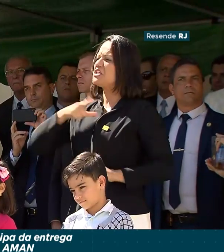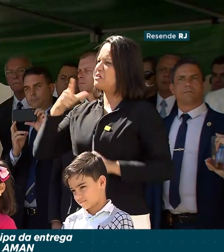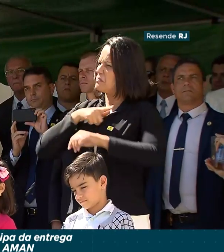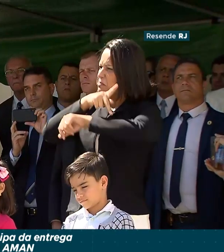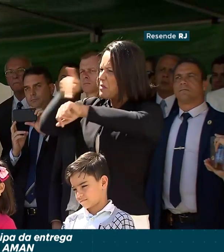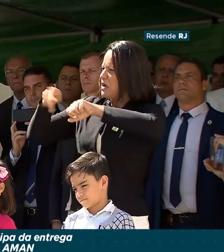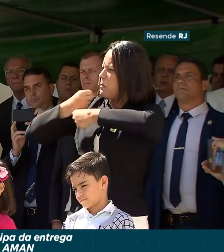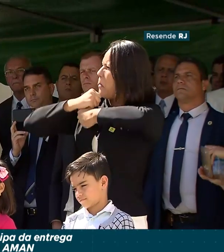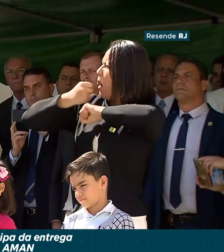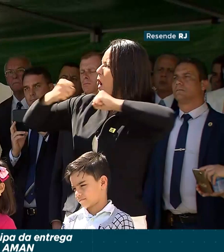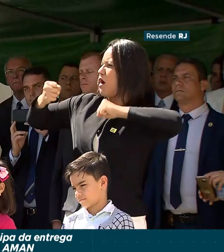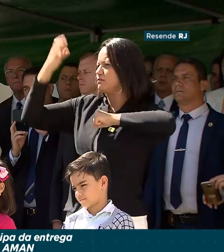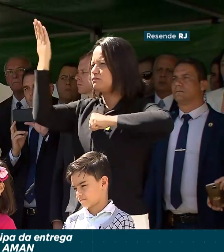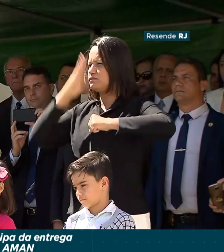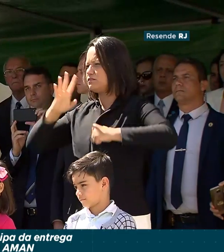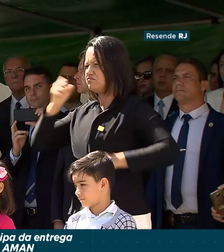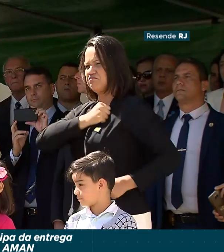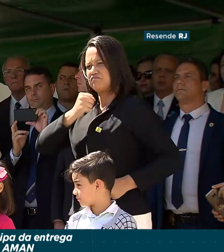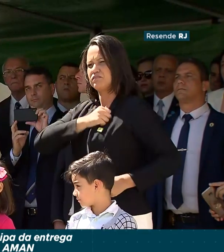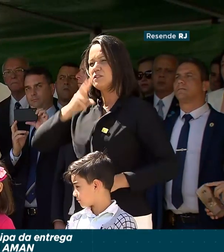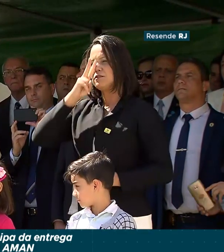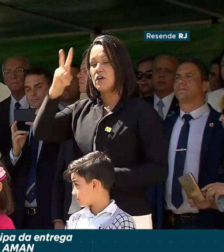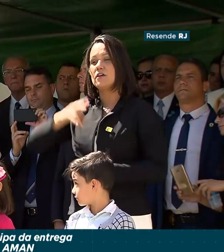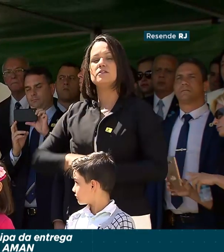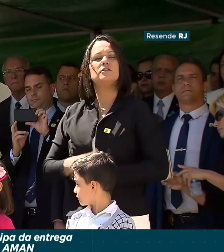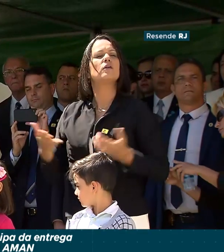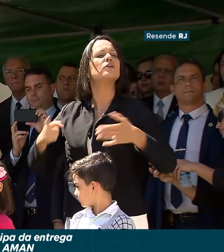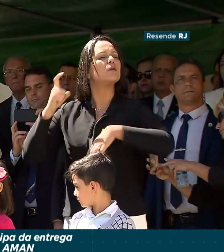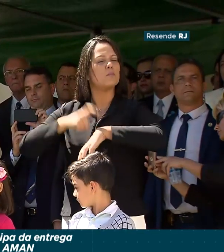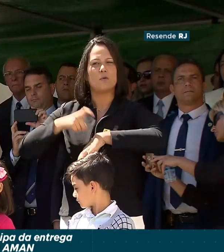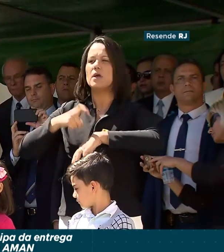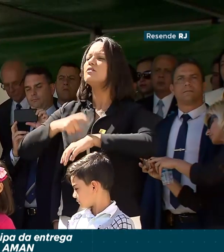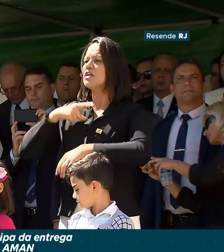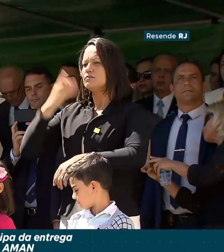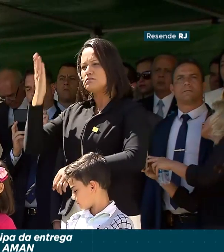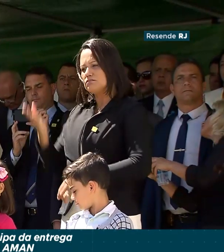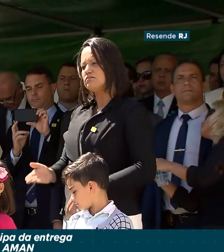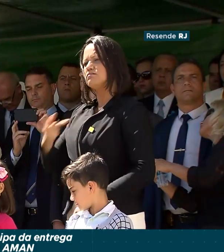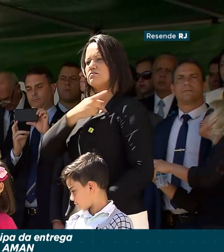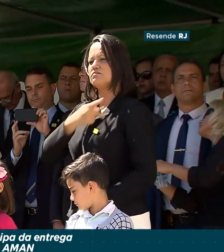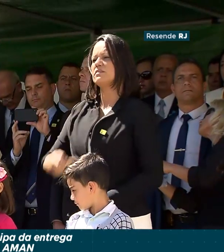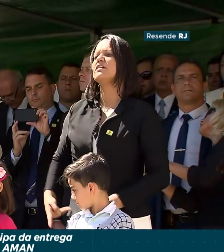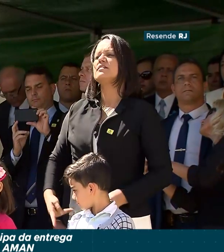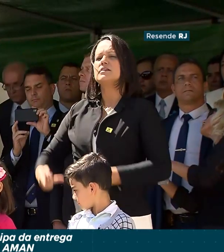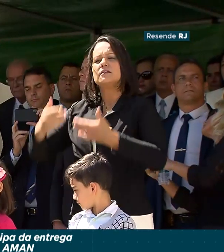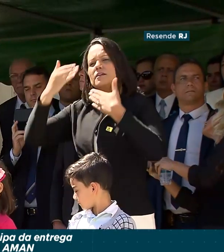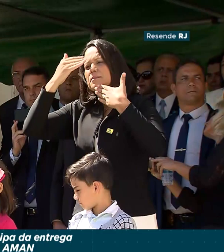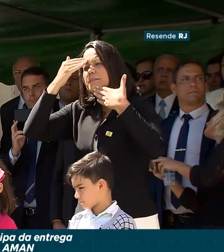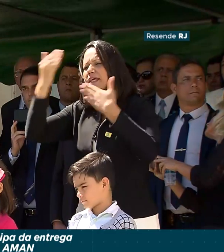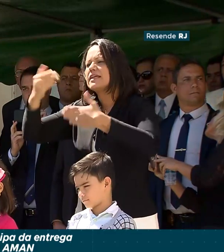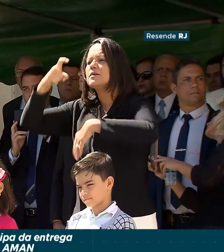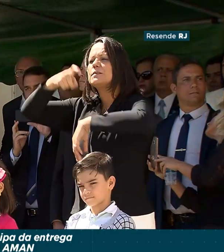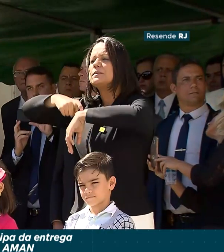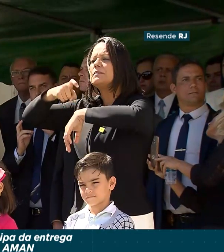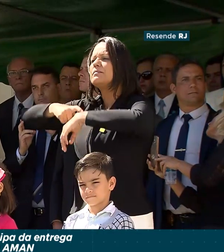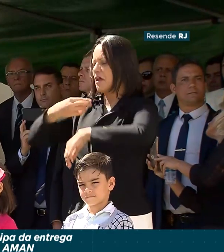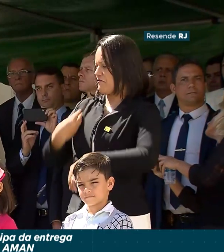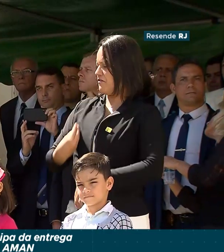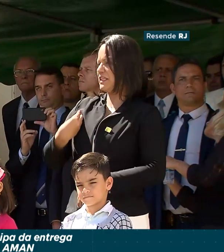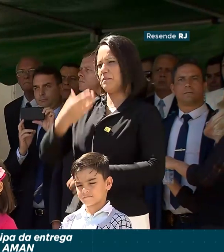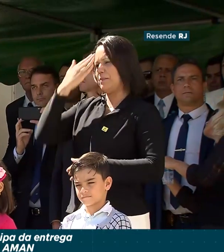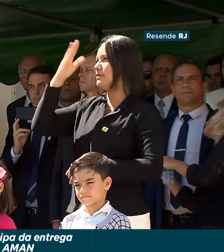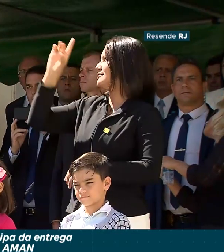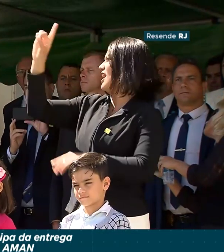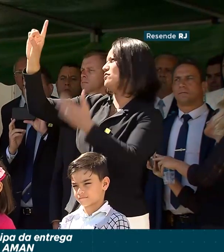nação. E o momento em que vivemos, onde tem um presidente que agradece no primeiro momento a sua vida a